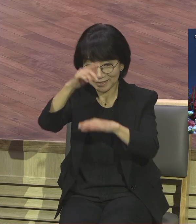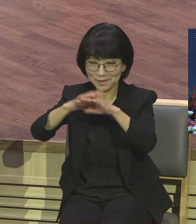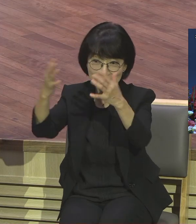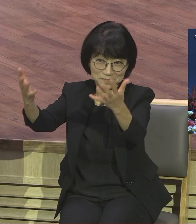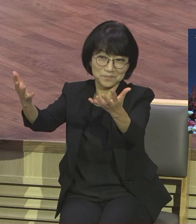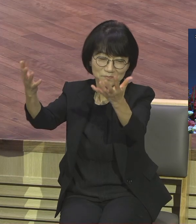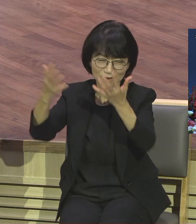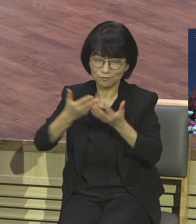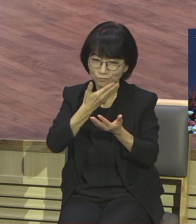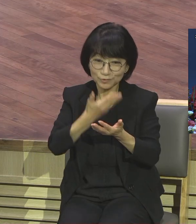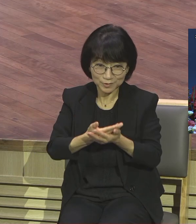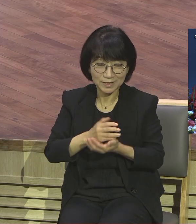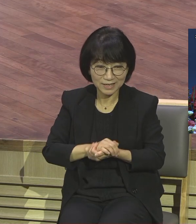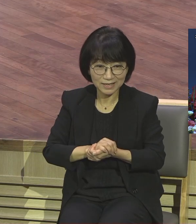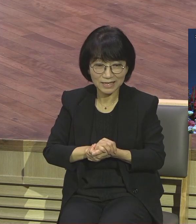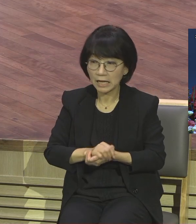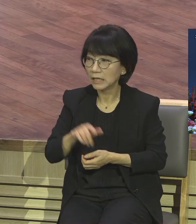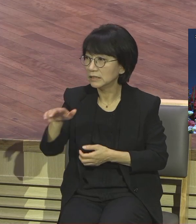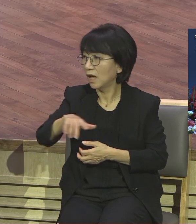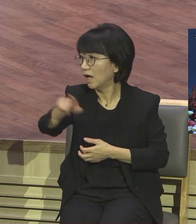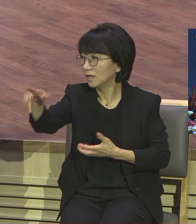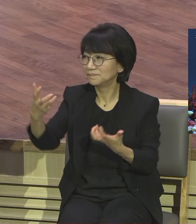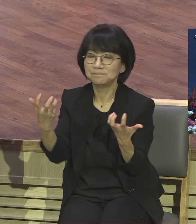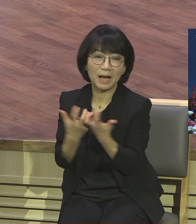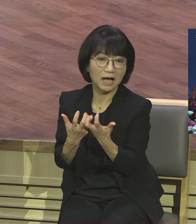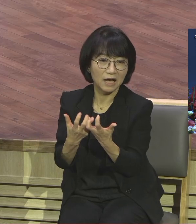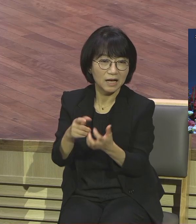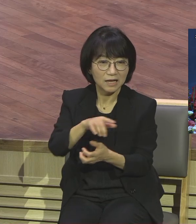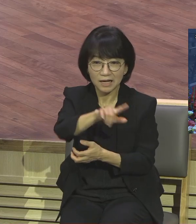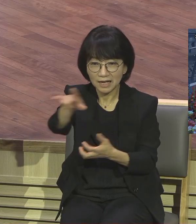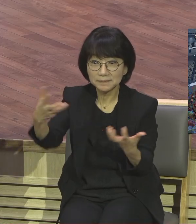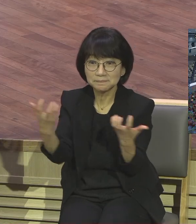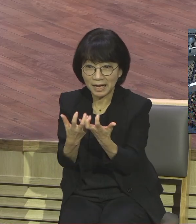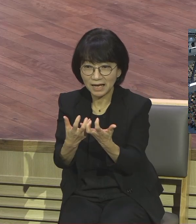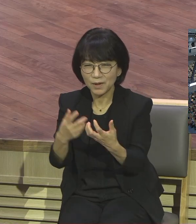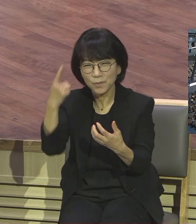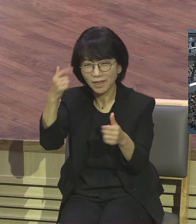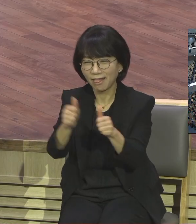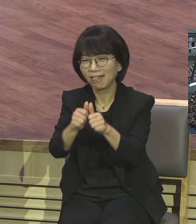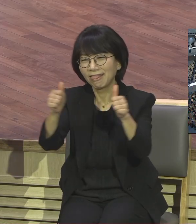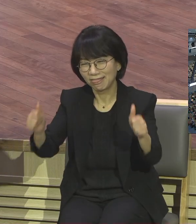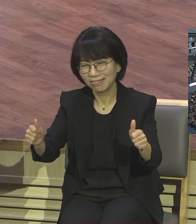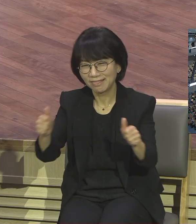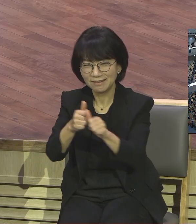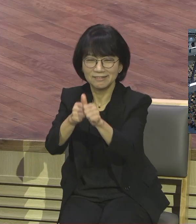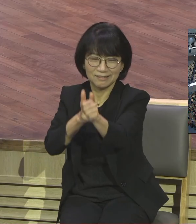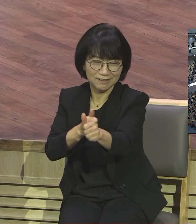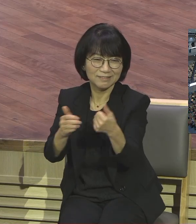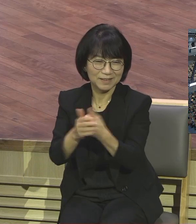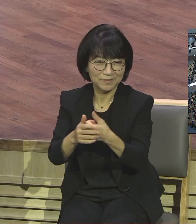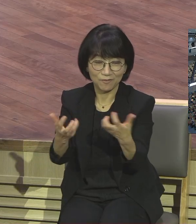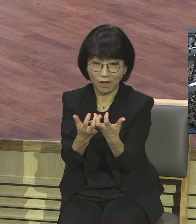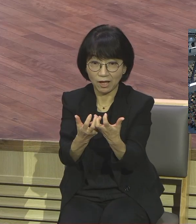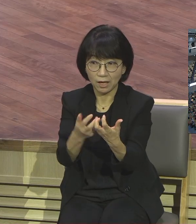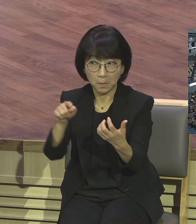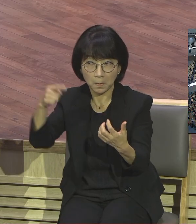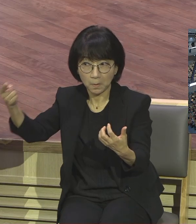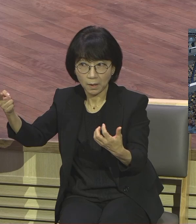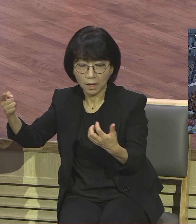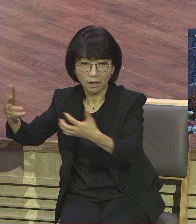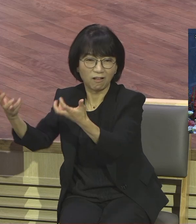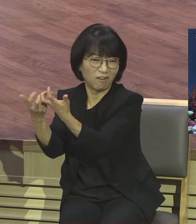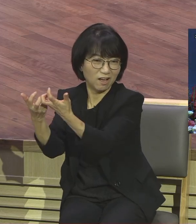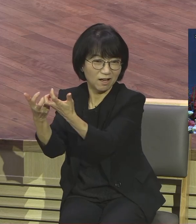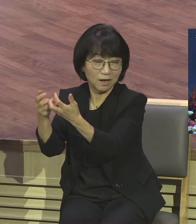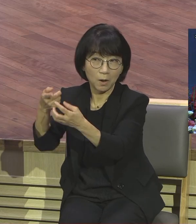본당 카본언트는 지금 꽉 차 만석입니다. 일단 거리두기 때문에. 운리서울도 만석입니다.